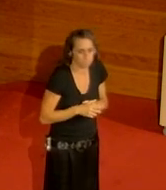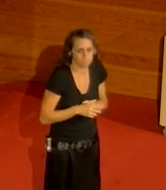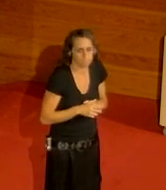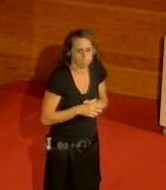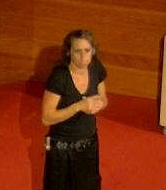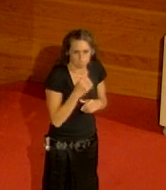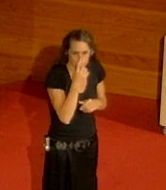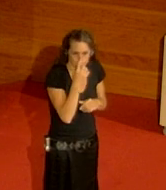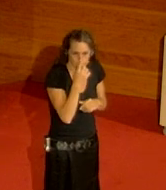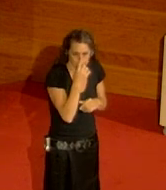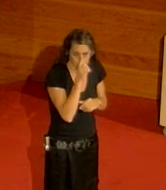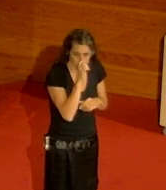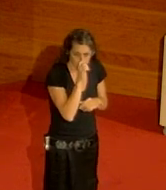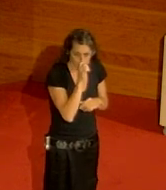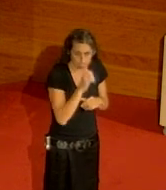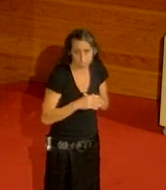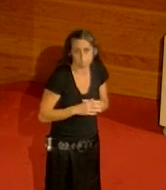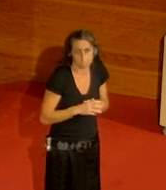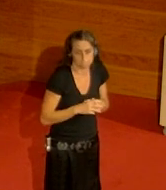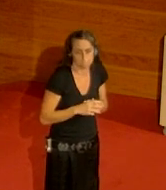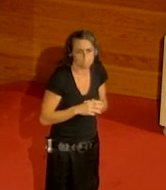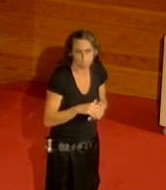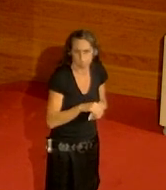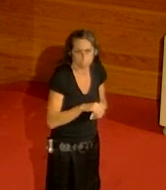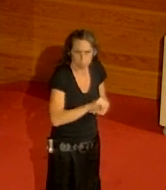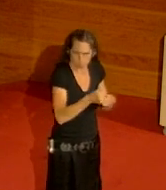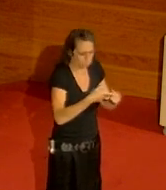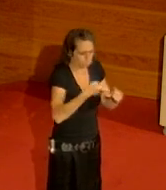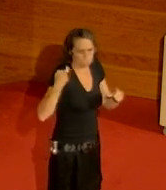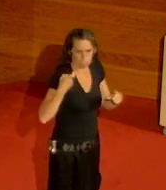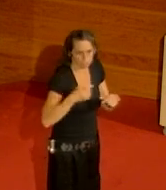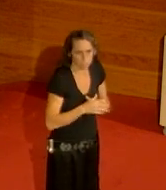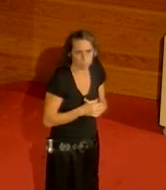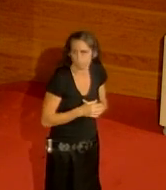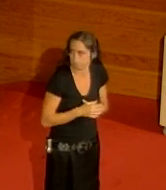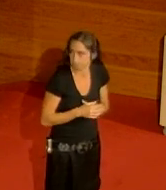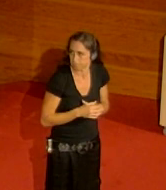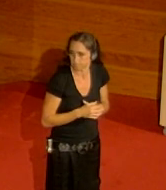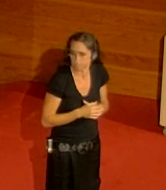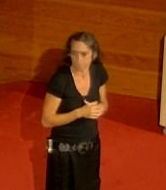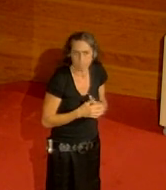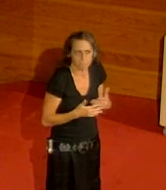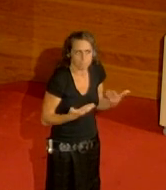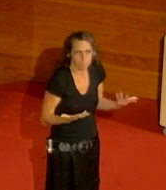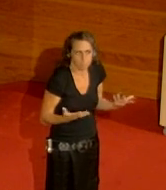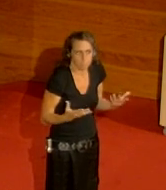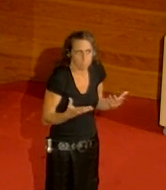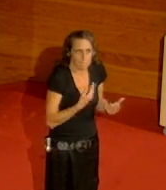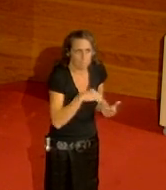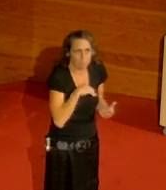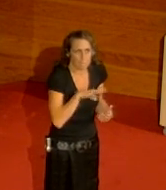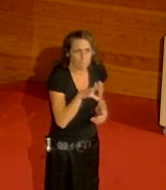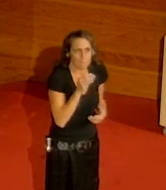conseguido se ha salido adelante Pues no sé esto básicamente es para que lo entiendan en España